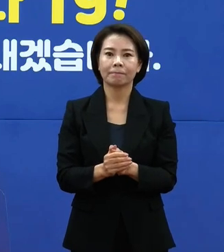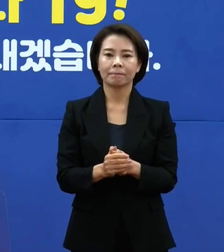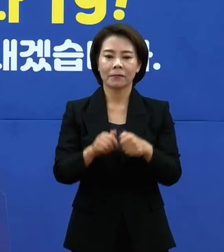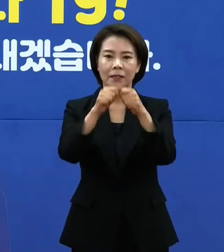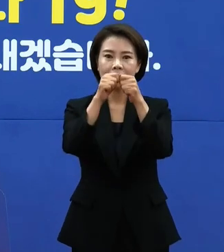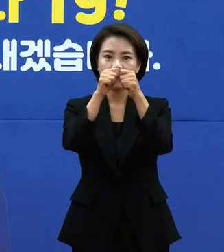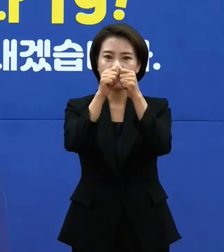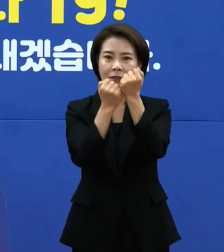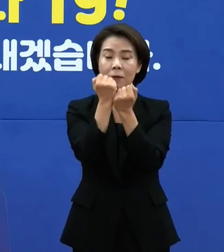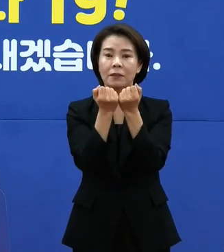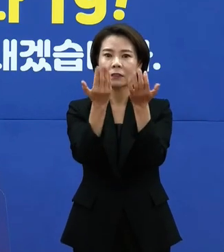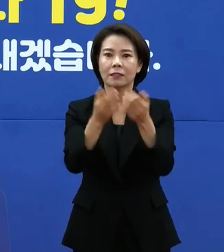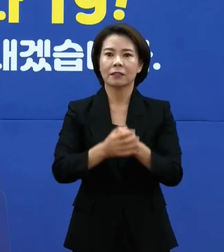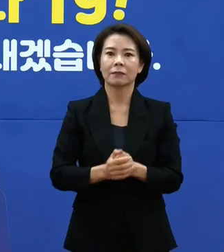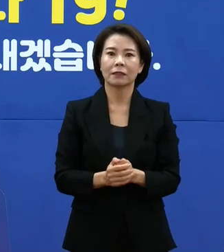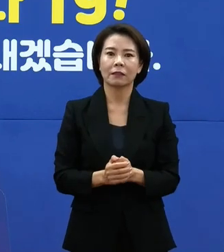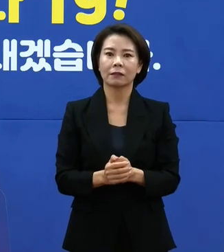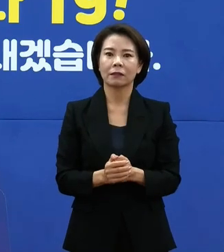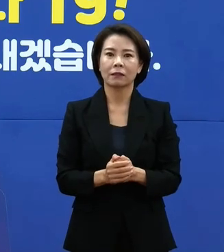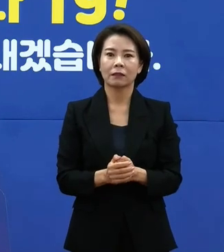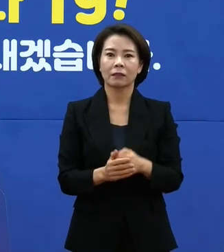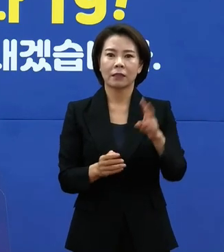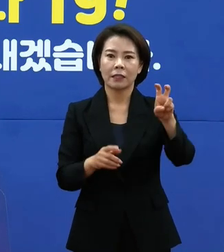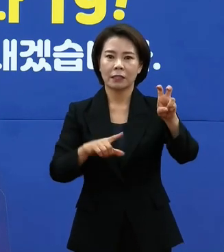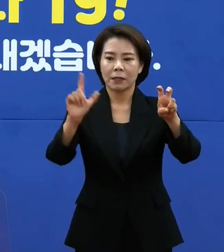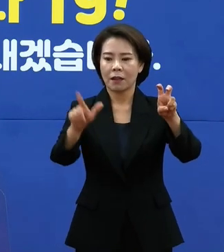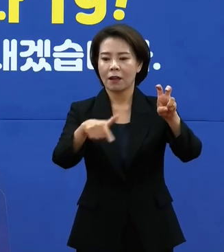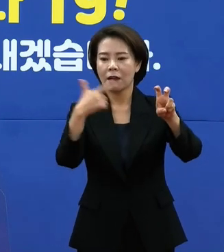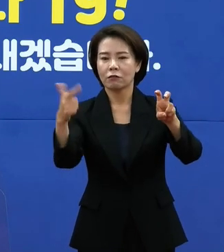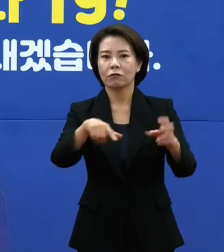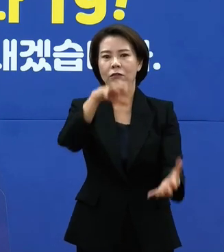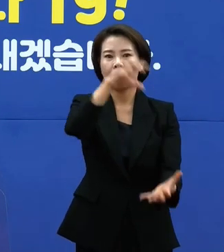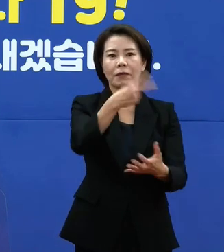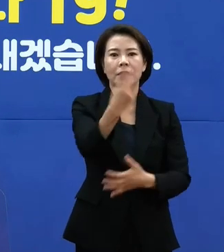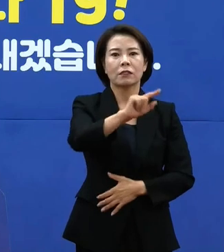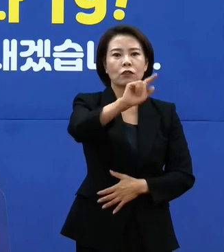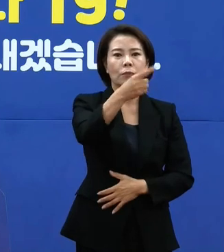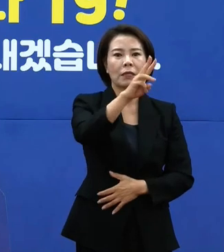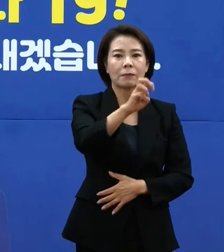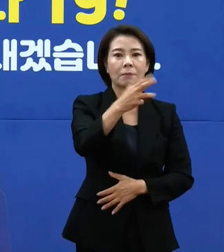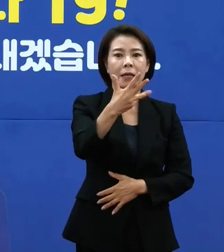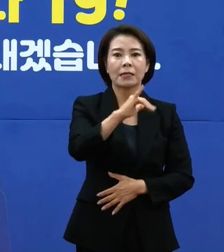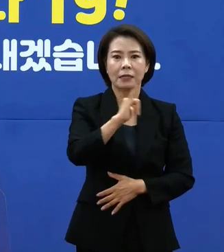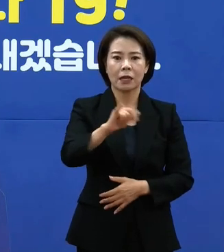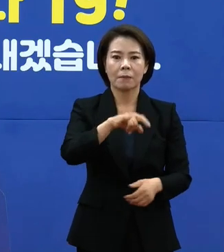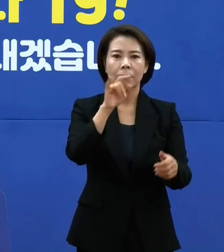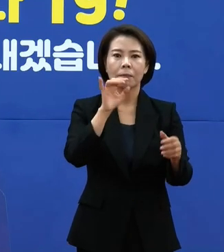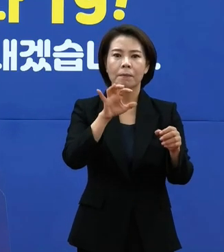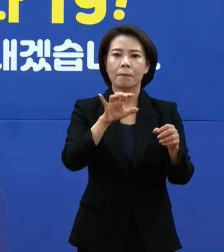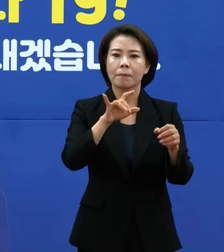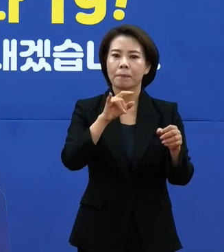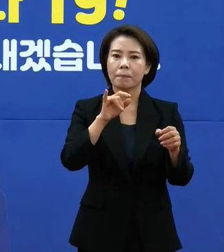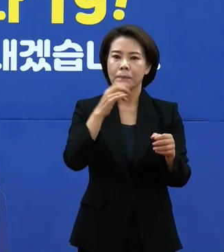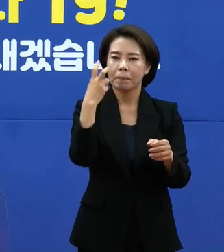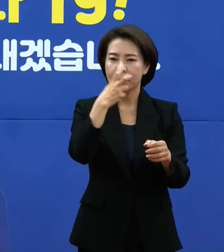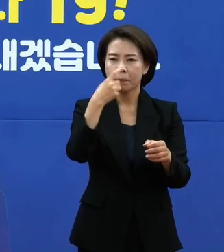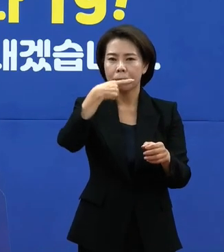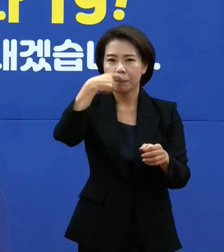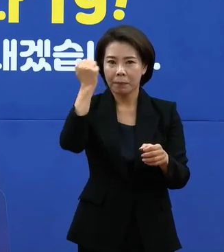세부적으로 설명을 드리겠습니다. 지난 20일 하루 동안 총 2,648명의 코로나 바이러스 진단